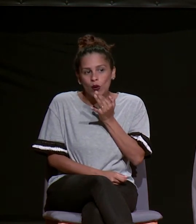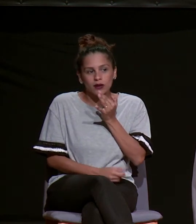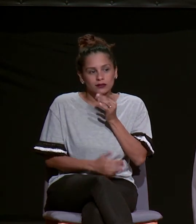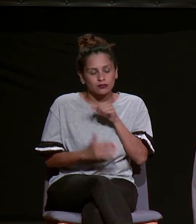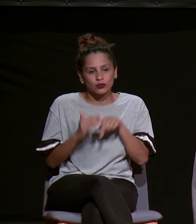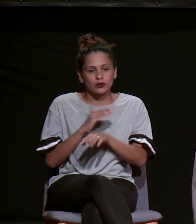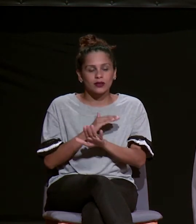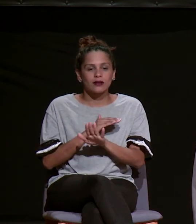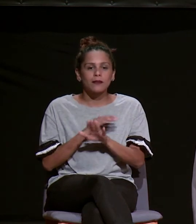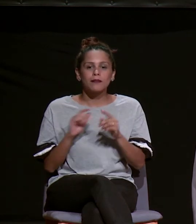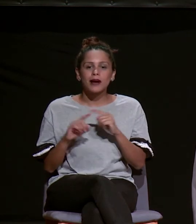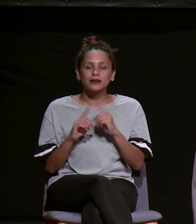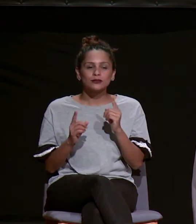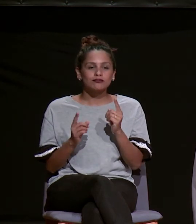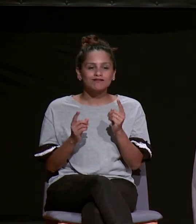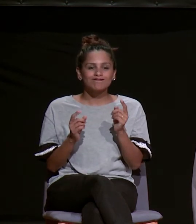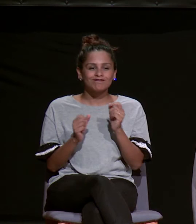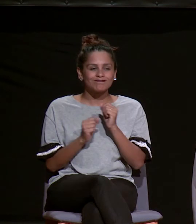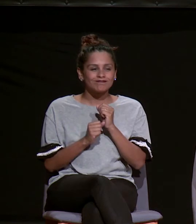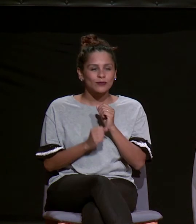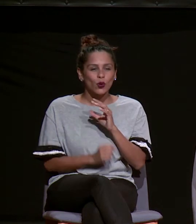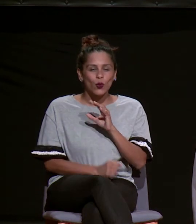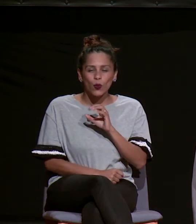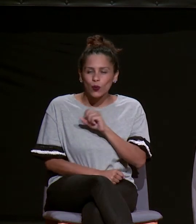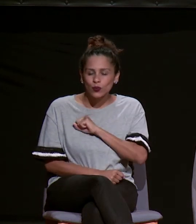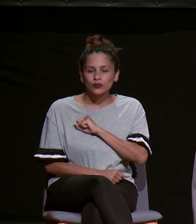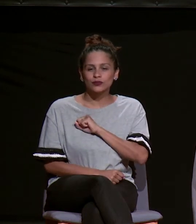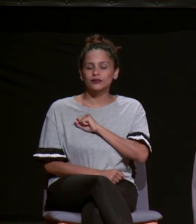adoro esse lugar que ela nos impõe.